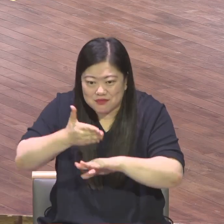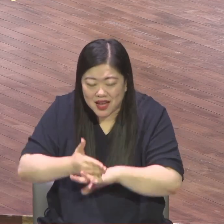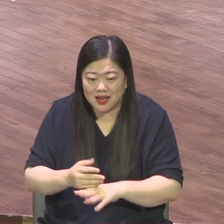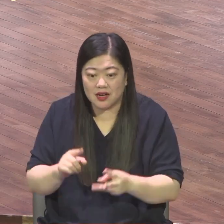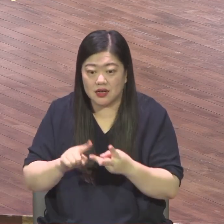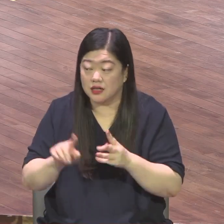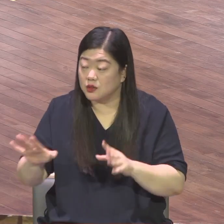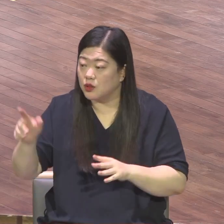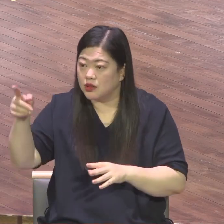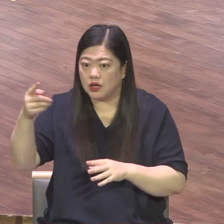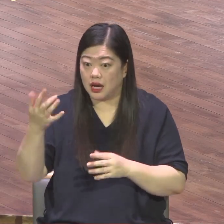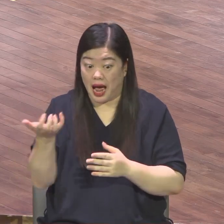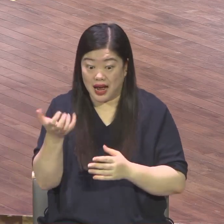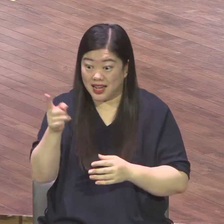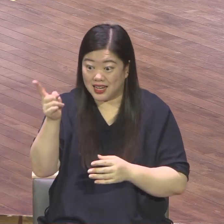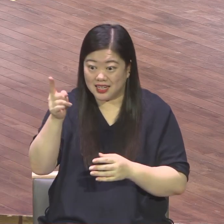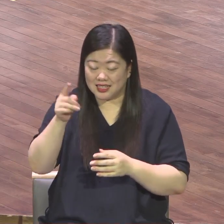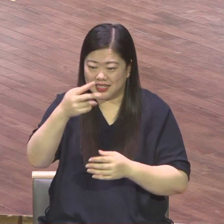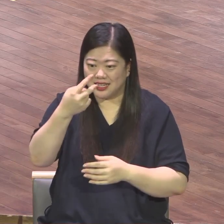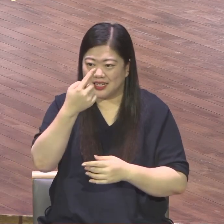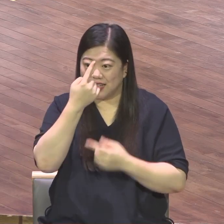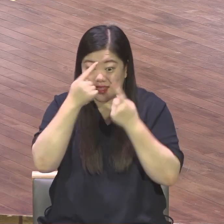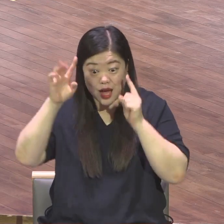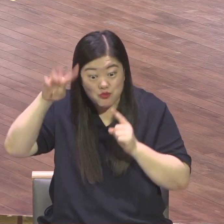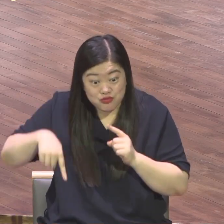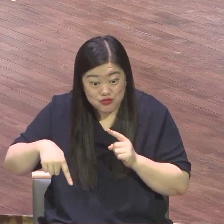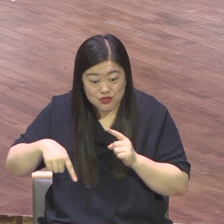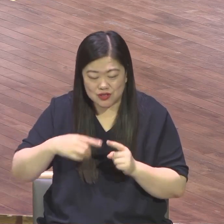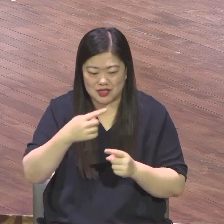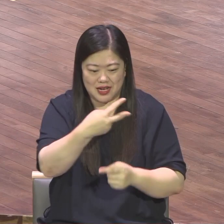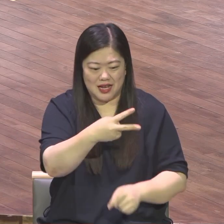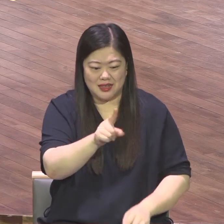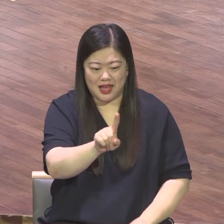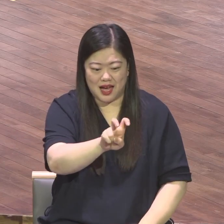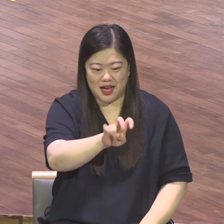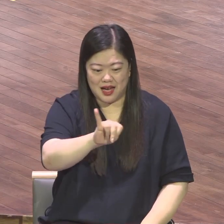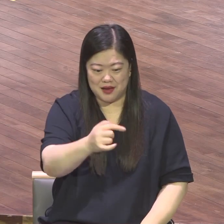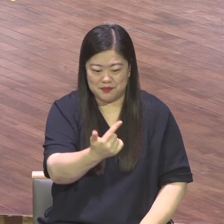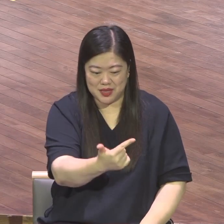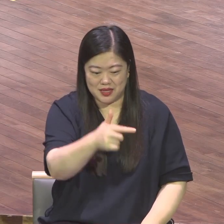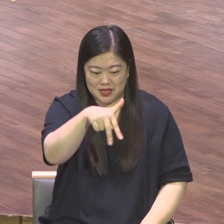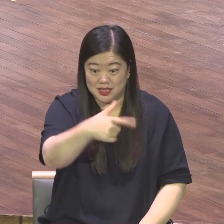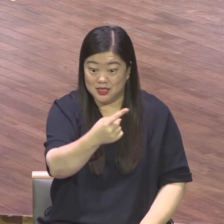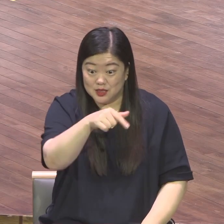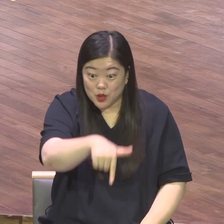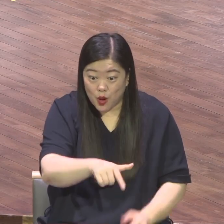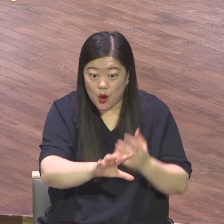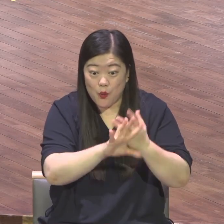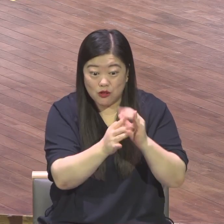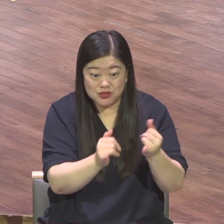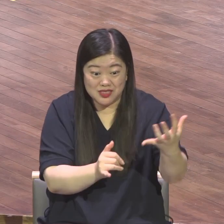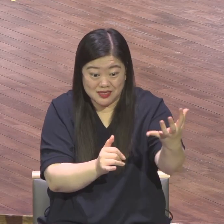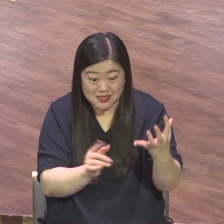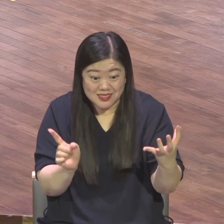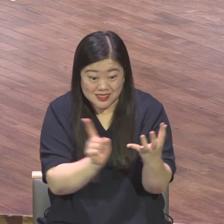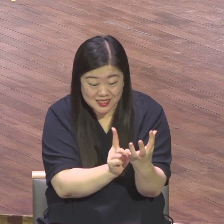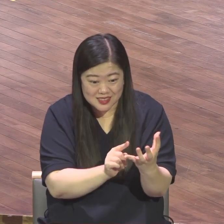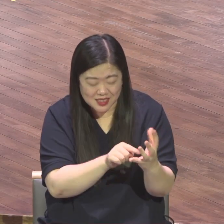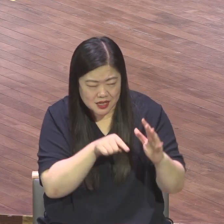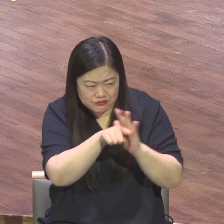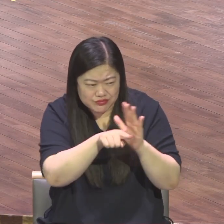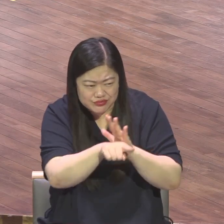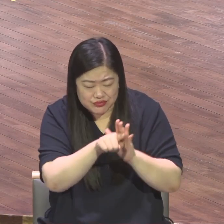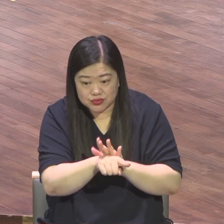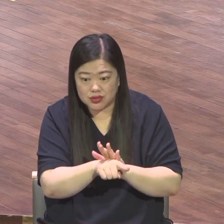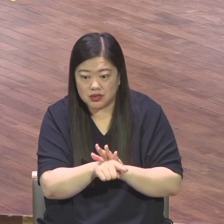대학부를 막 고 다민족 대학 찾아가 청년들 지금 막 서울 장안에 막 복 사람 모인 데는 다 가서 막 이태원부터 다 뒤집고